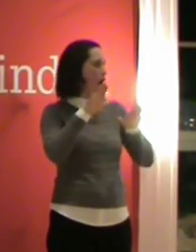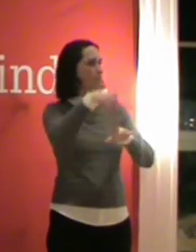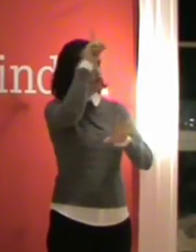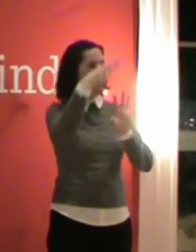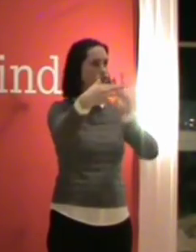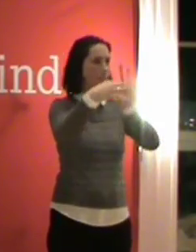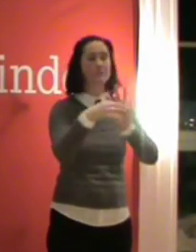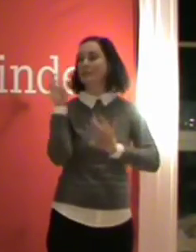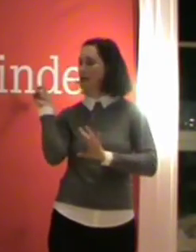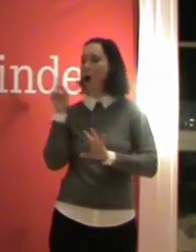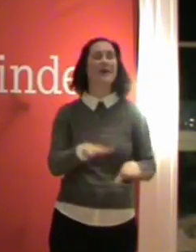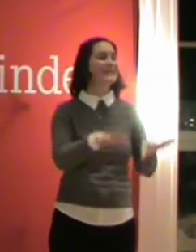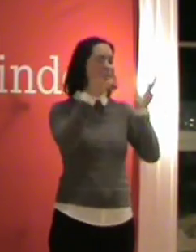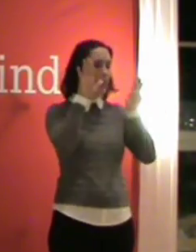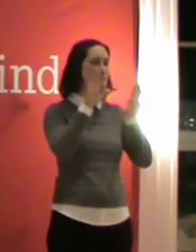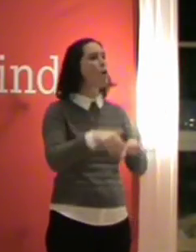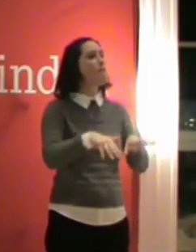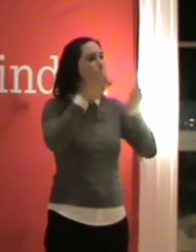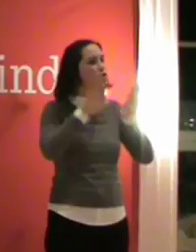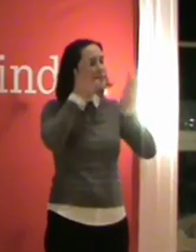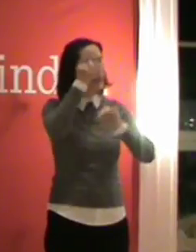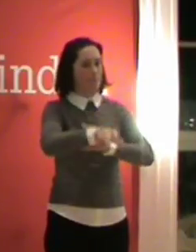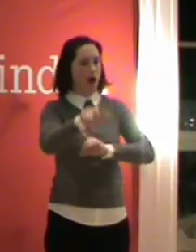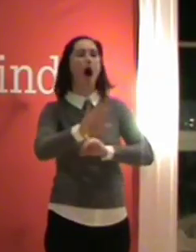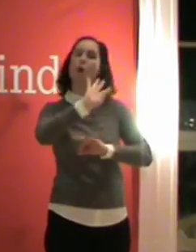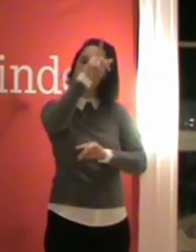nur der Islam, sondern auch die Muslime gehören zu Deutschland. Richtig.